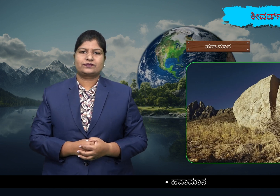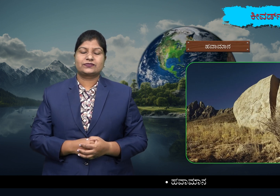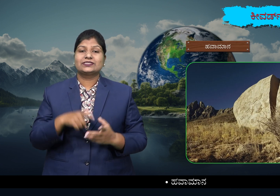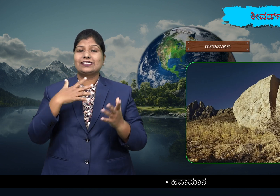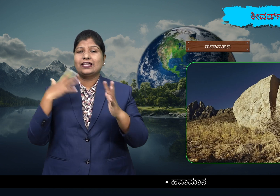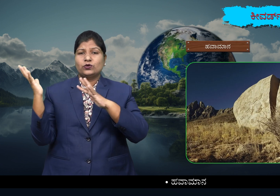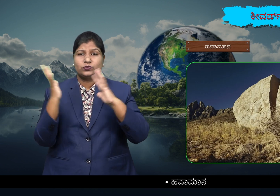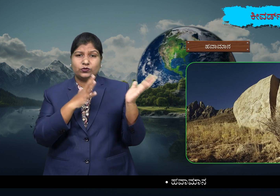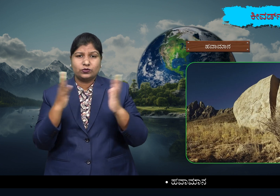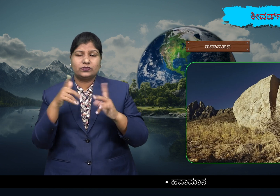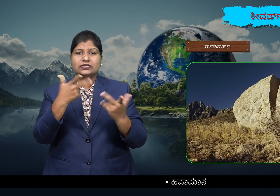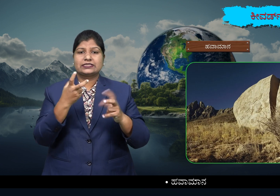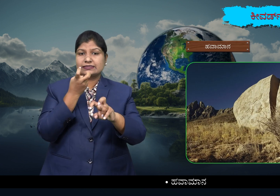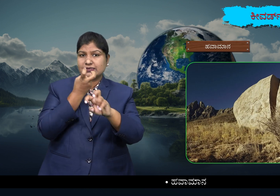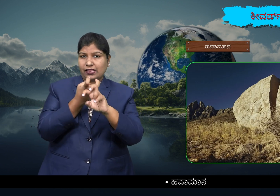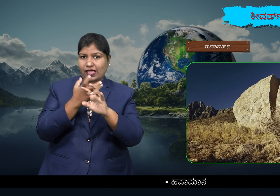ಹವಾಮಾನ,